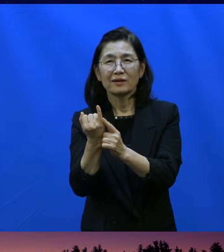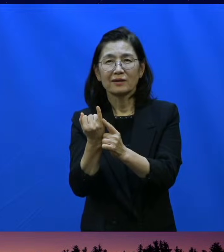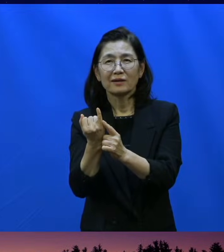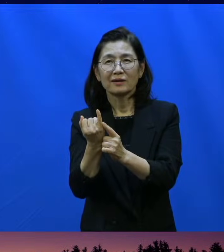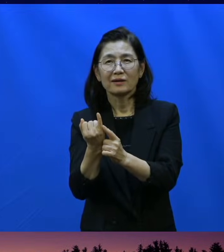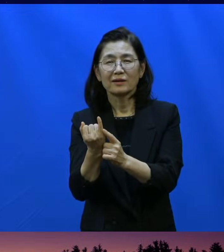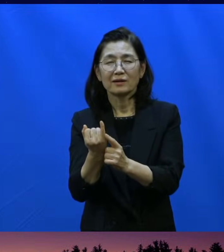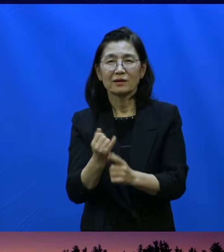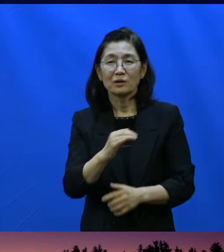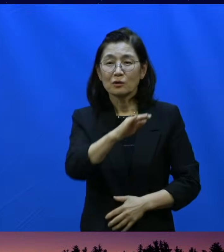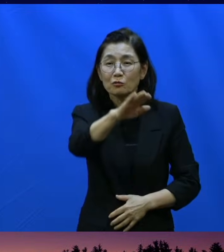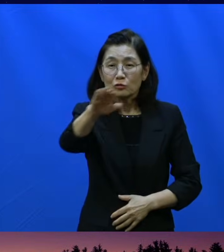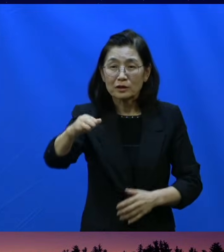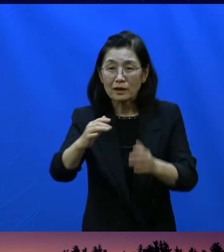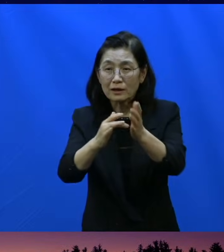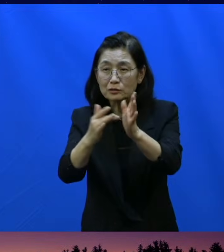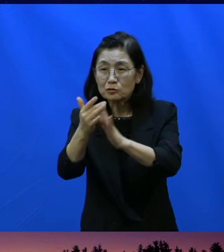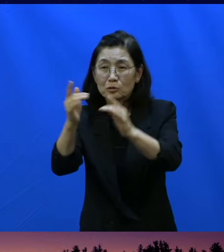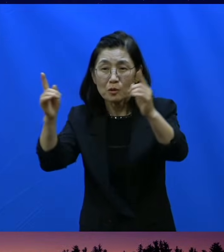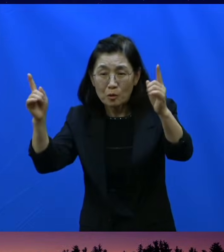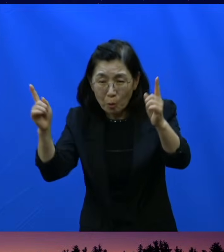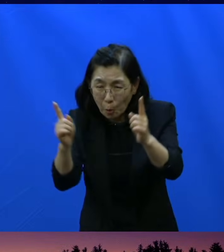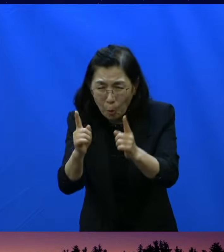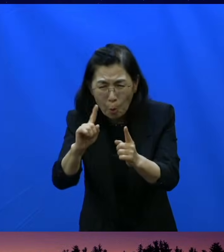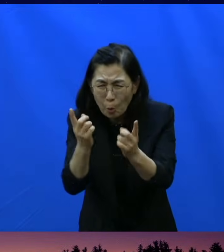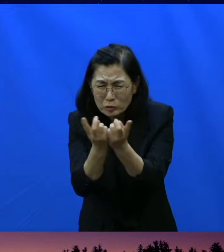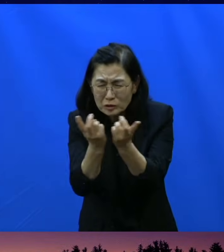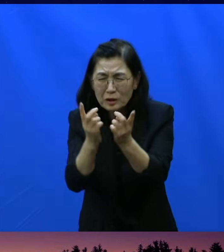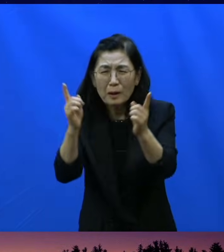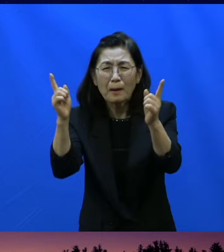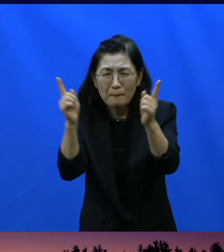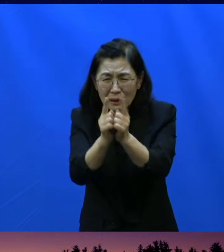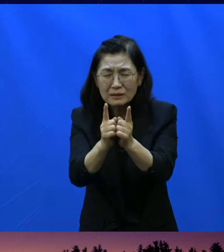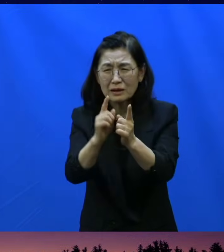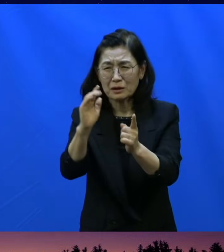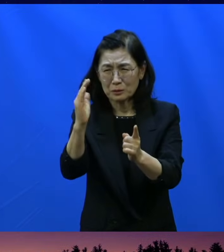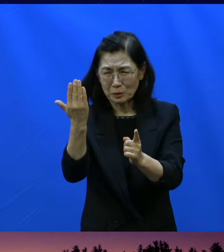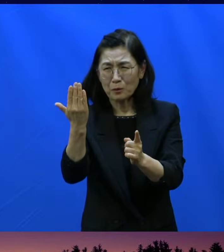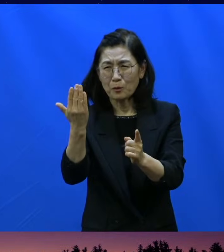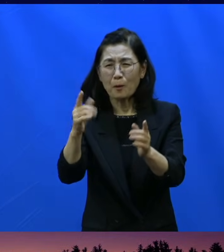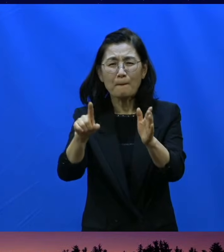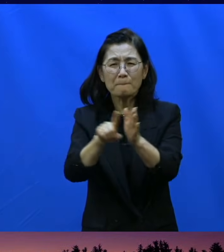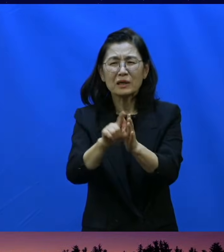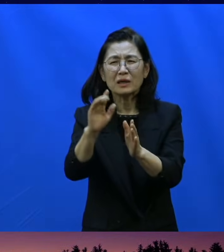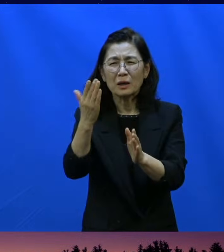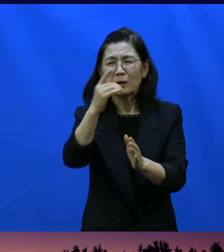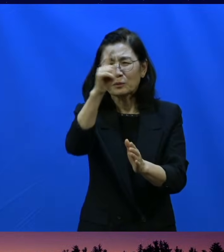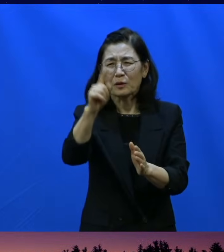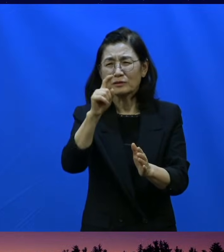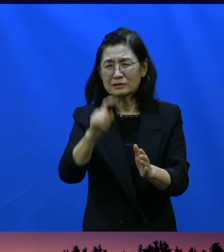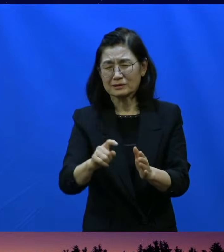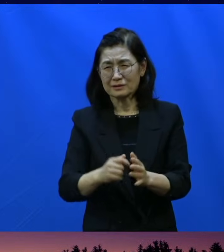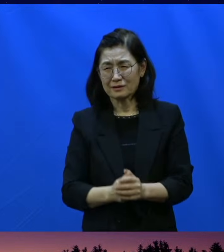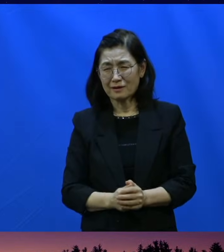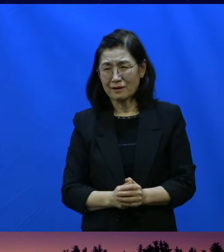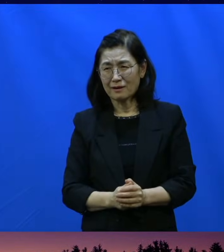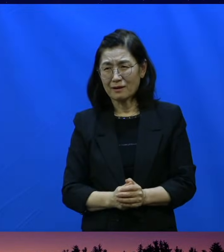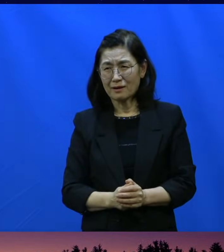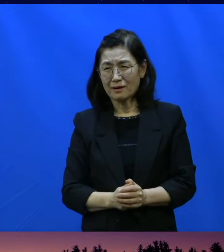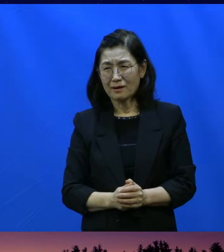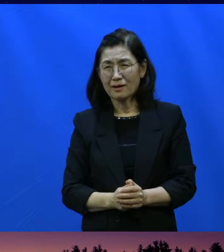그리스도를 만나게 되느냐. 저 같은 경우는 어떻게 예수를 믿게 됐느냐. 불교 가정이에요. 불교 절집